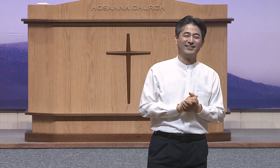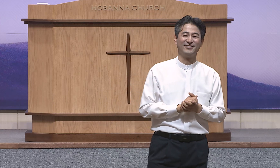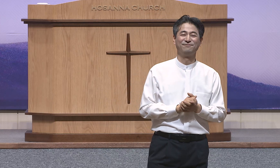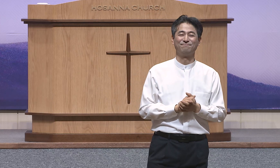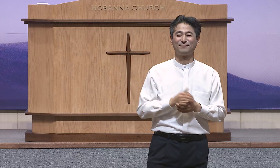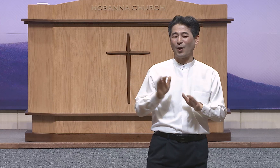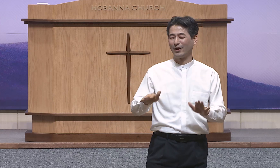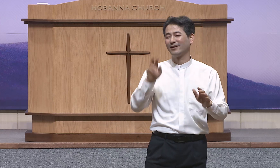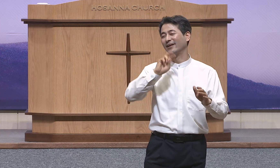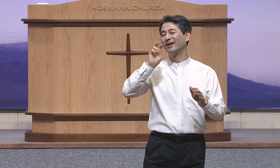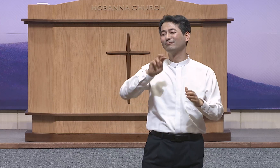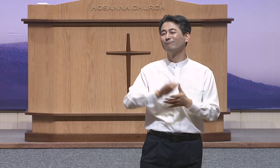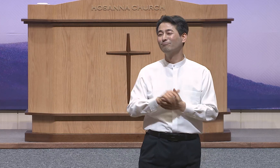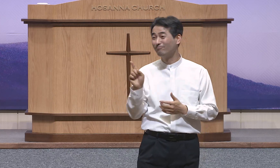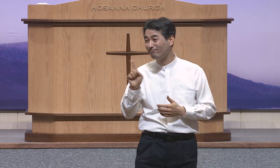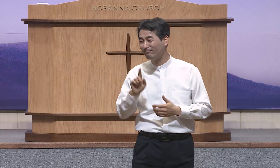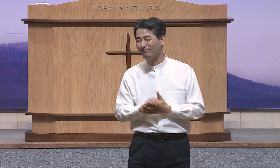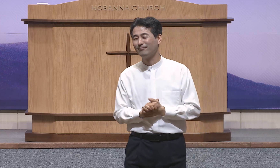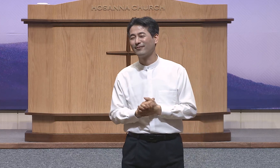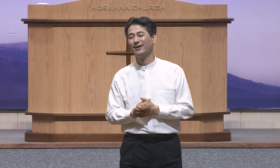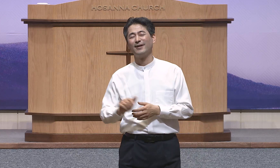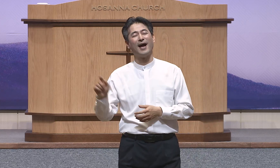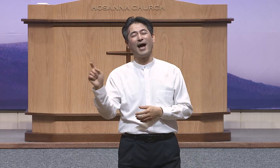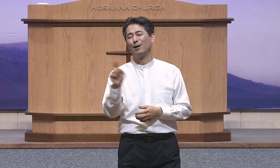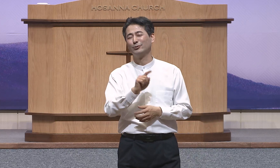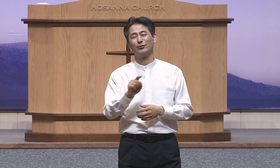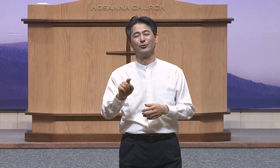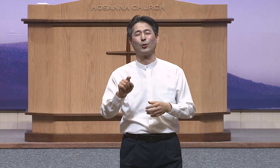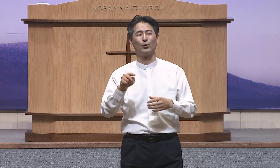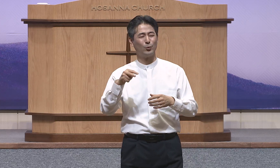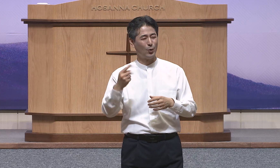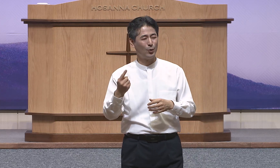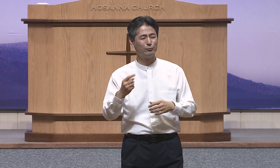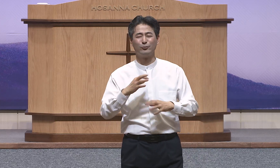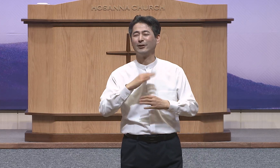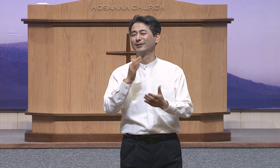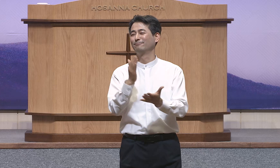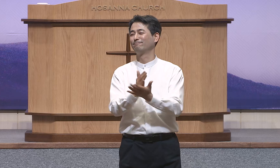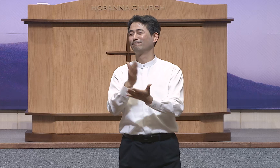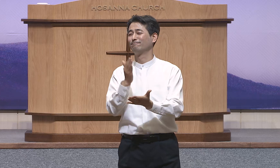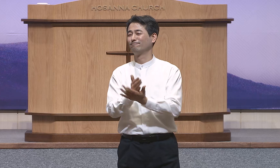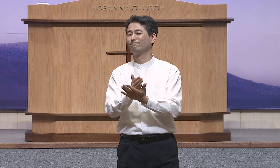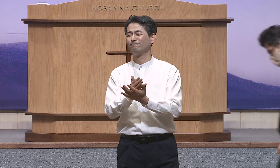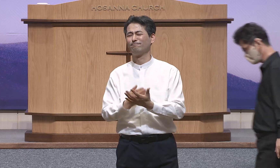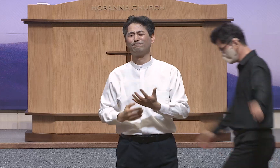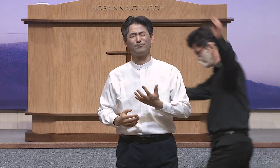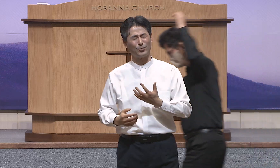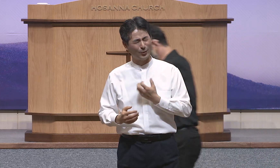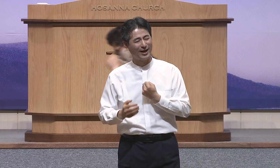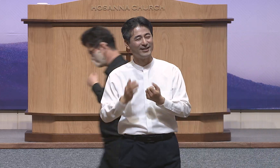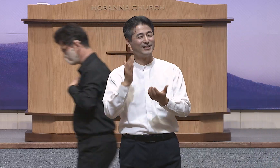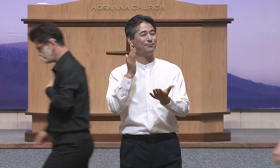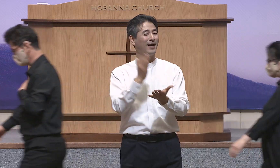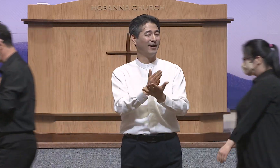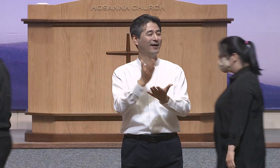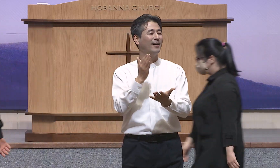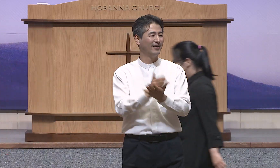보내셨을 것입니다. 오늘 찬양을 통해서 아무것도 두려워 말라, 놀라지